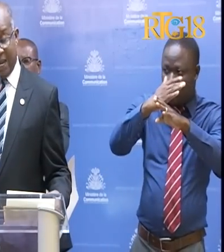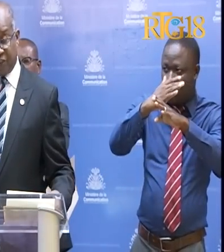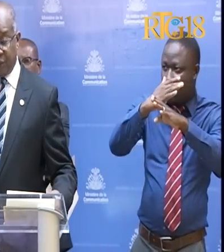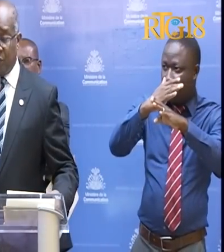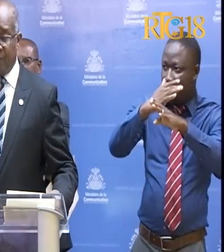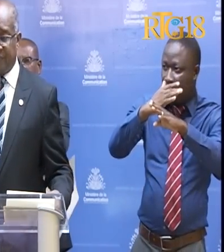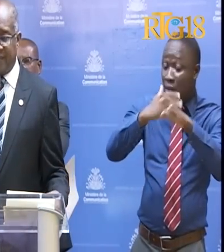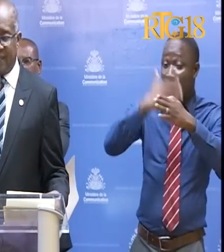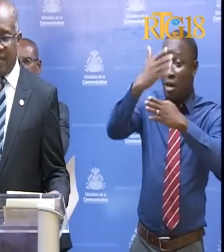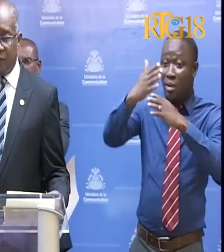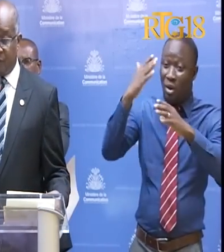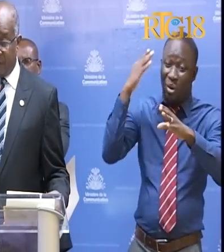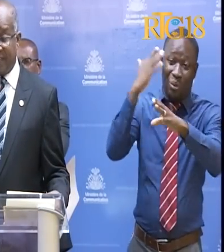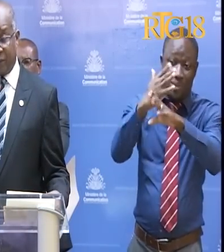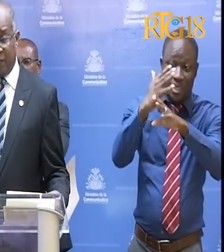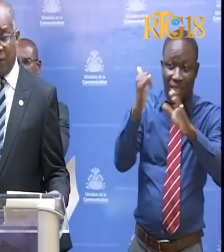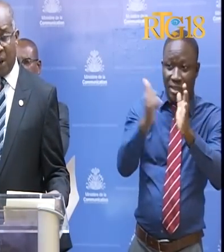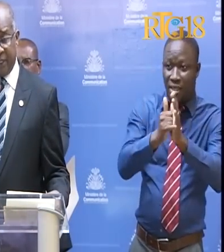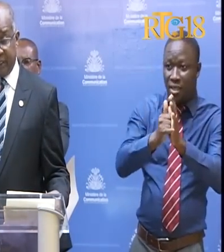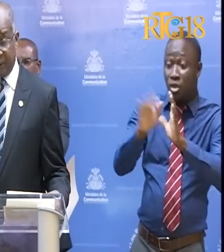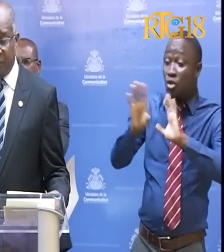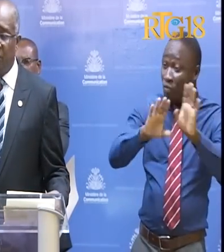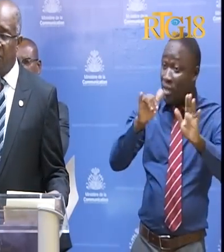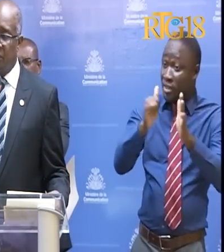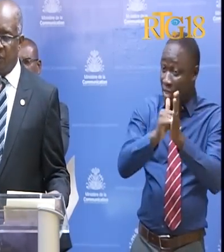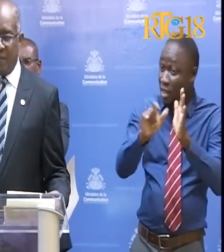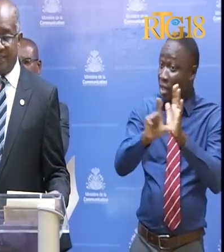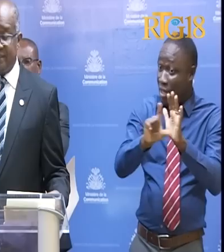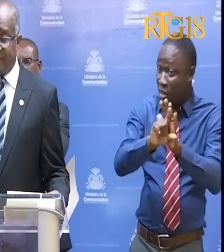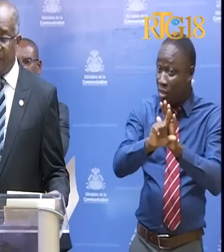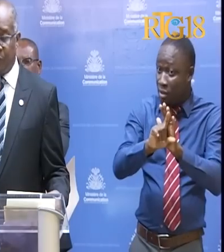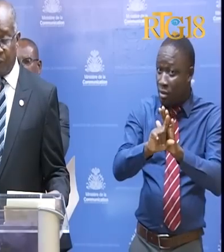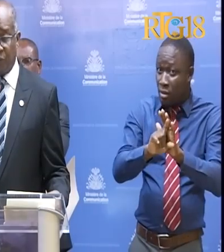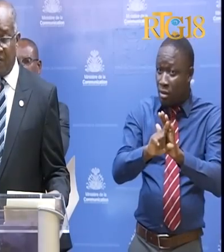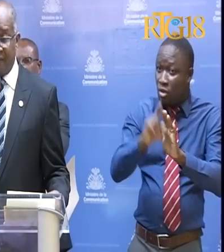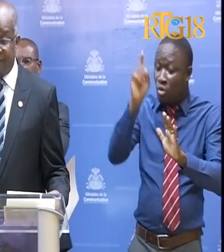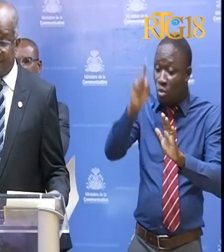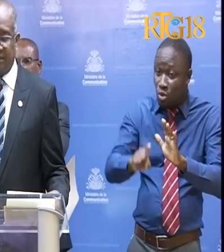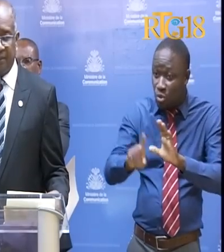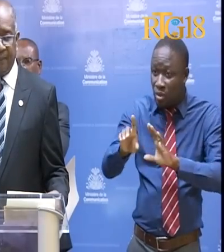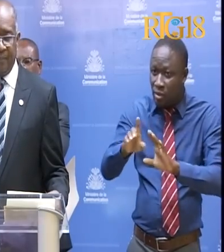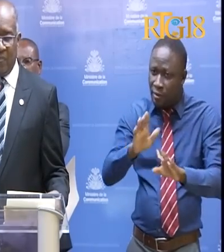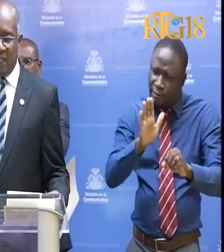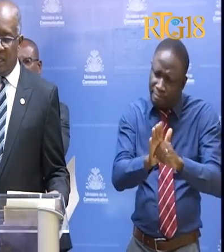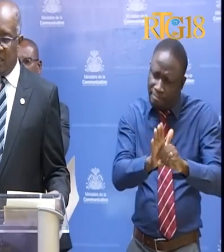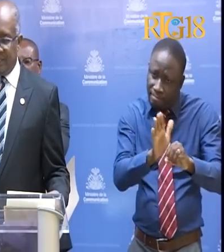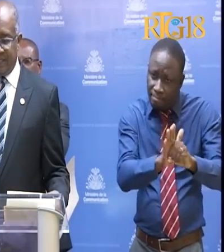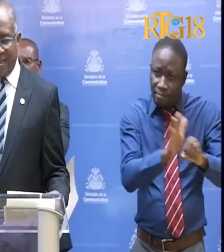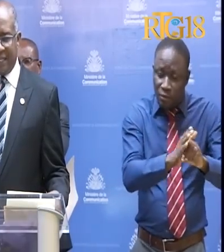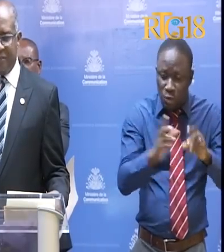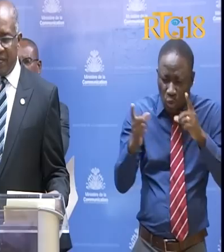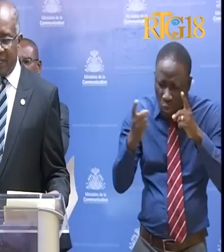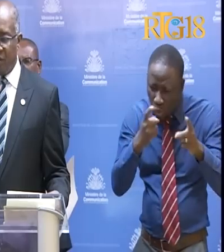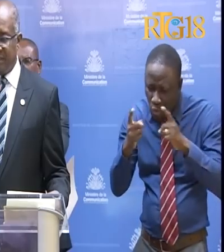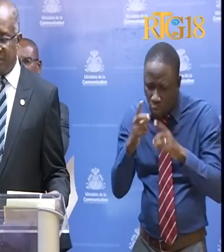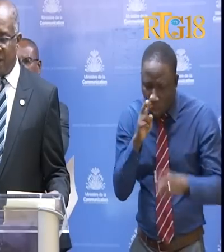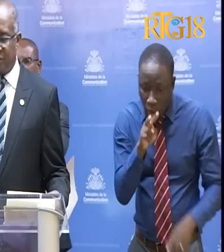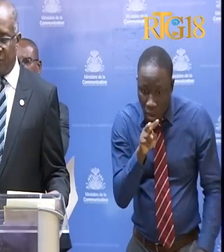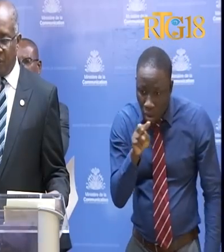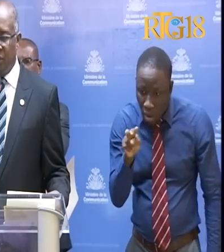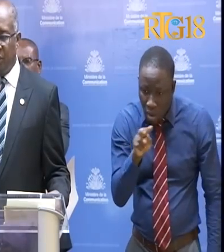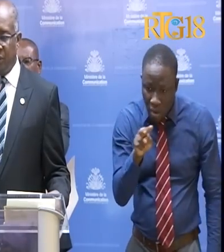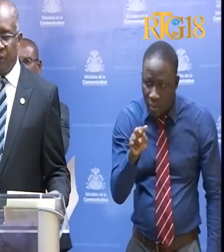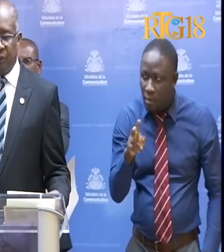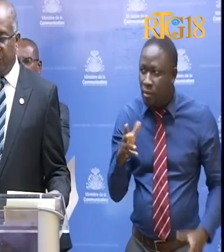Et à la suite de obstak sa, yon fè sa kèl'alouaman de yon, yon insiste pou ke kontrol la fête. Et c'est ça qui menè yon en